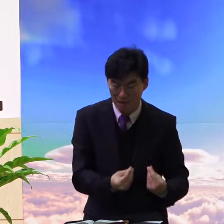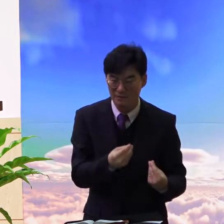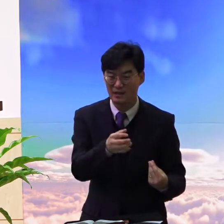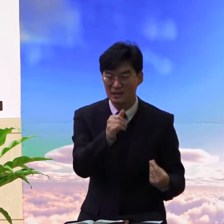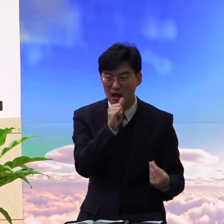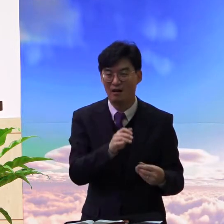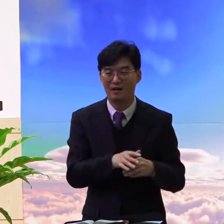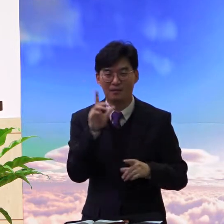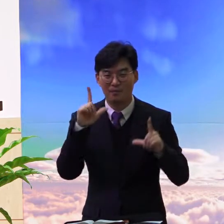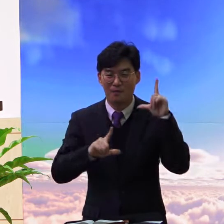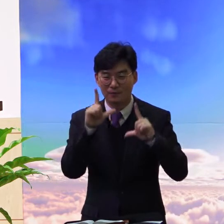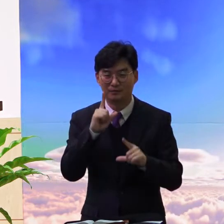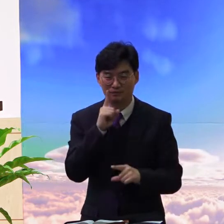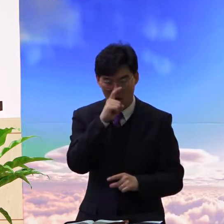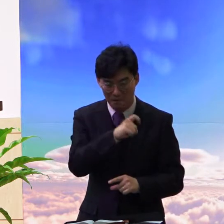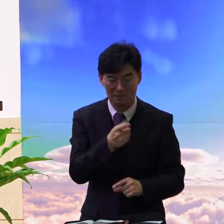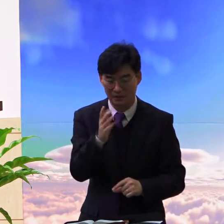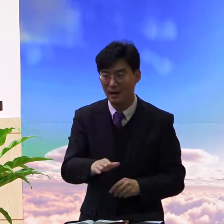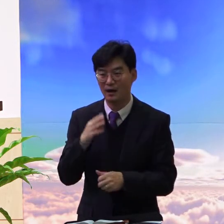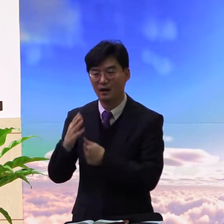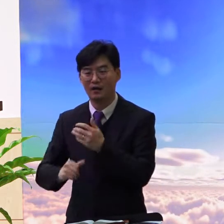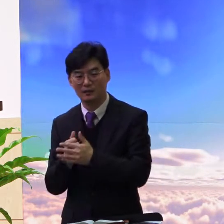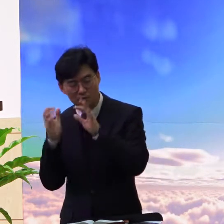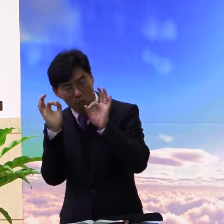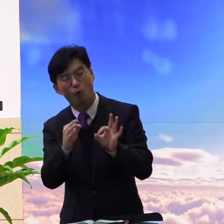행하신다 하는 것입니다.